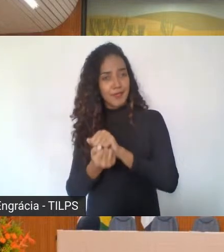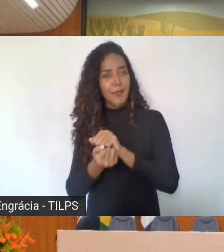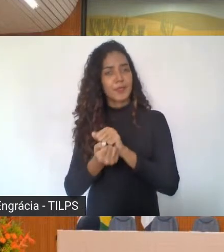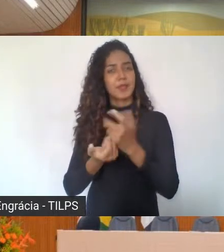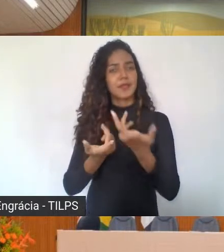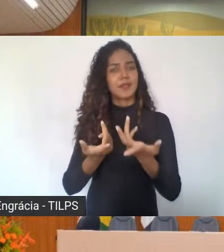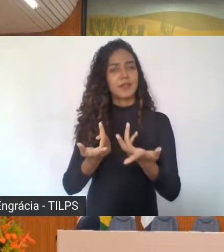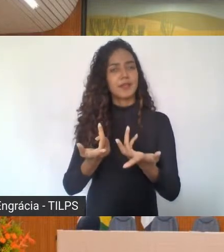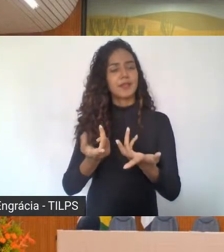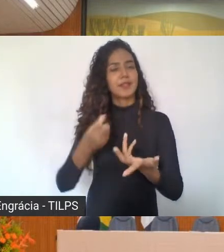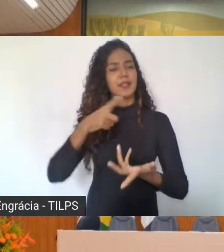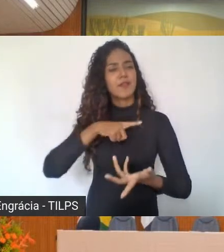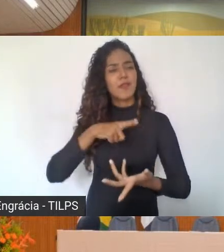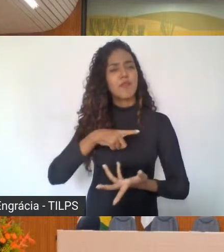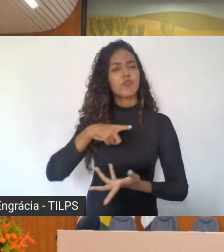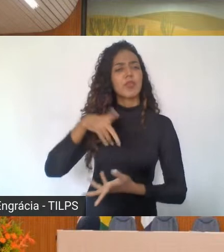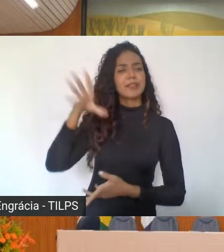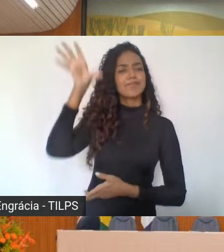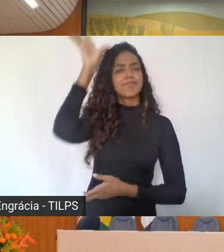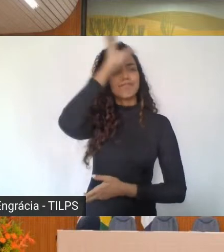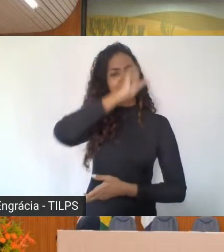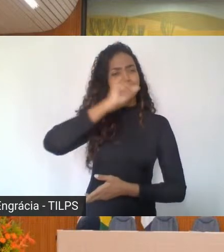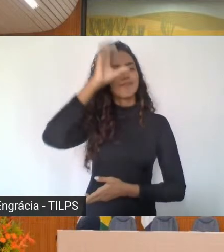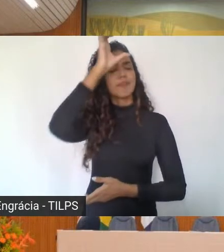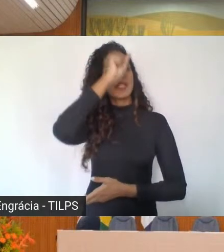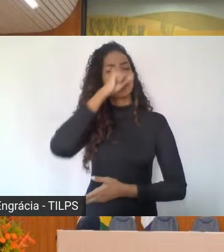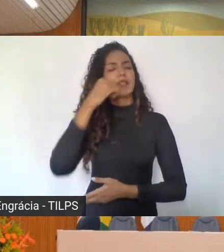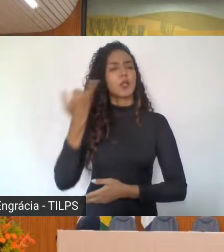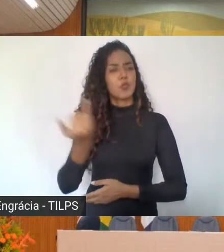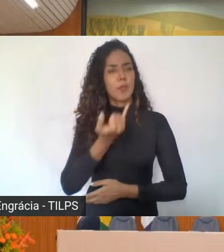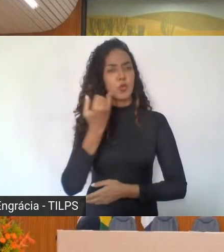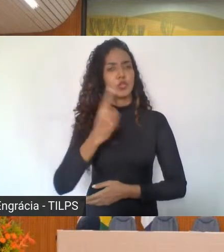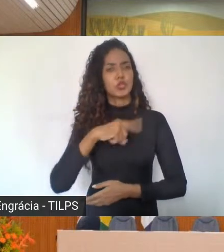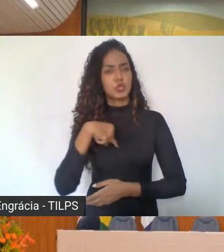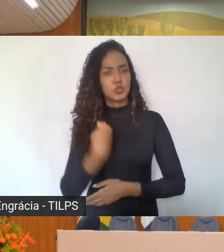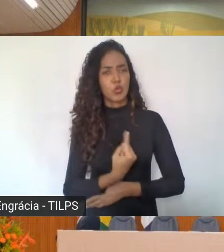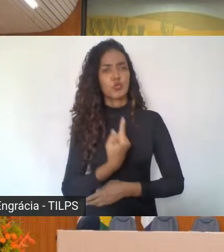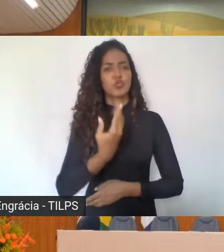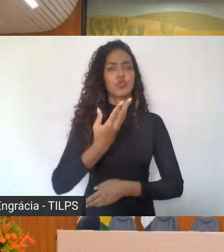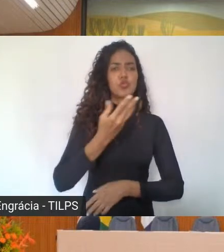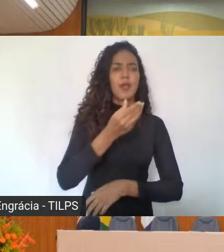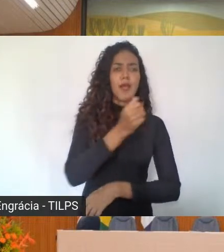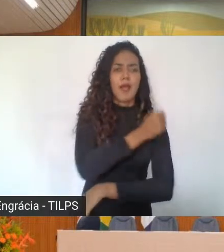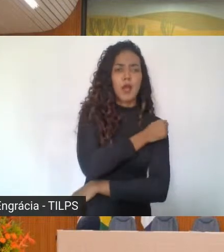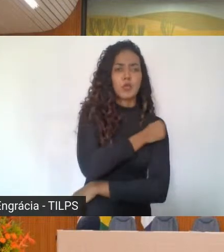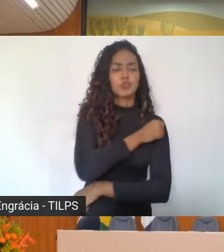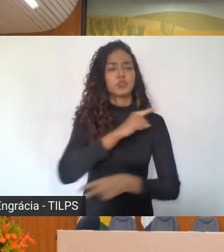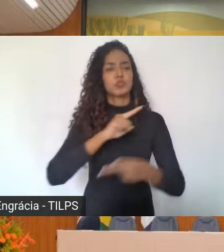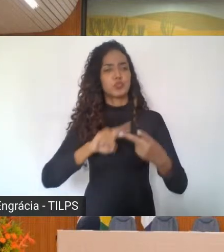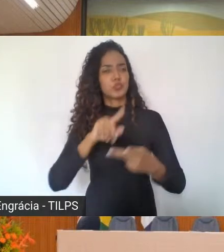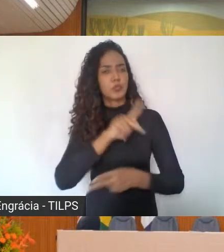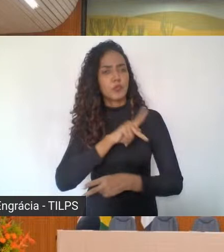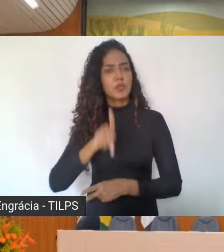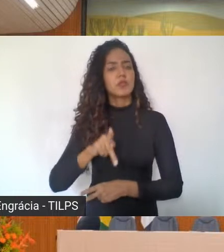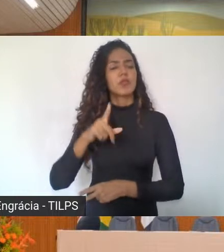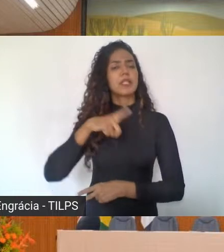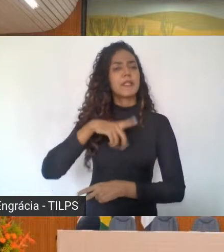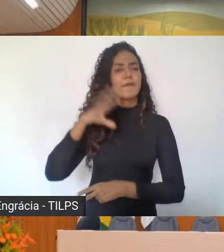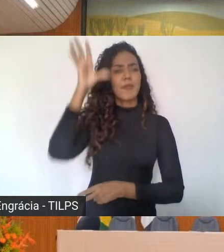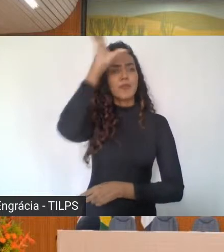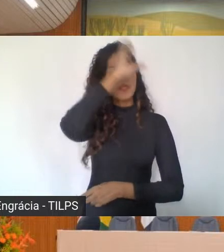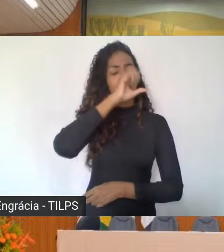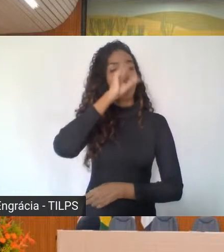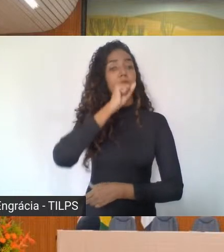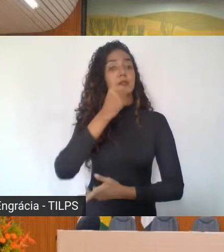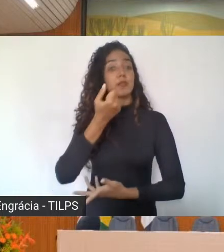tivemos um aprendizado importante enquanto estudantes, enquanto docentes, usamos novas ferramentas